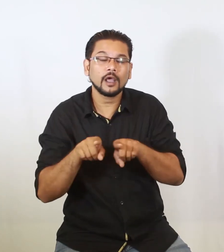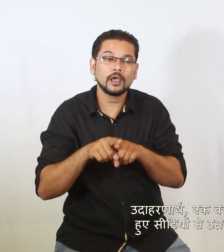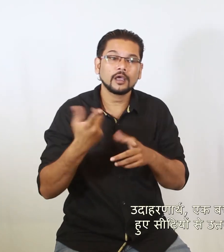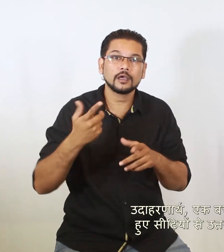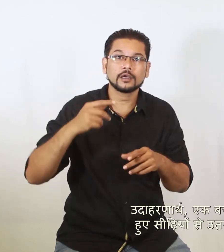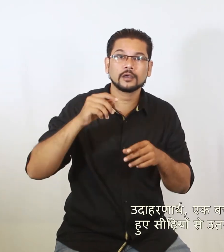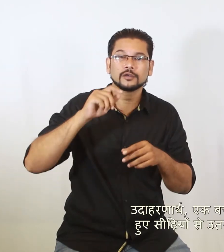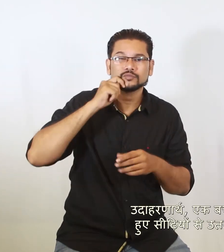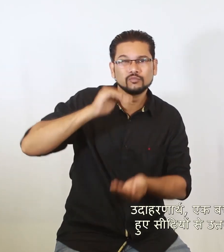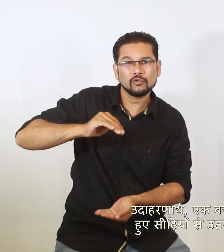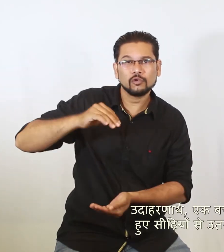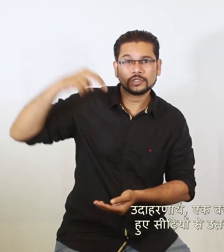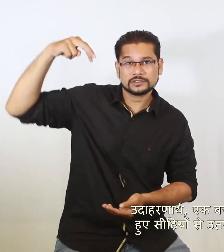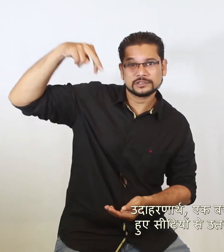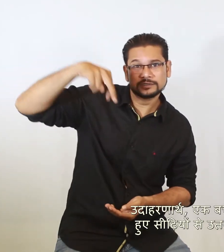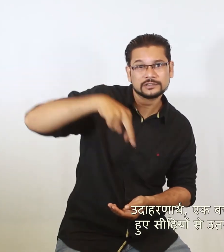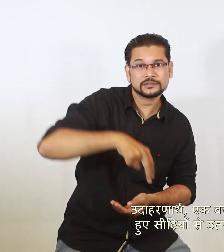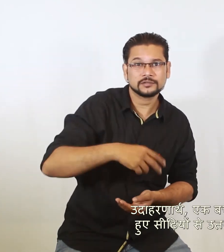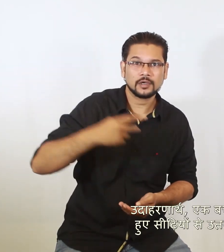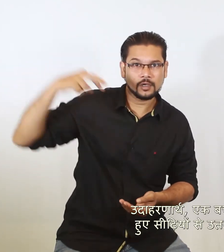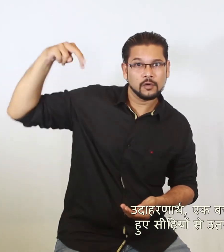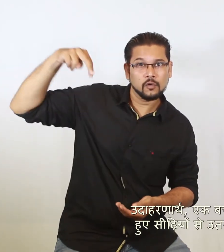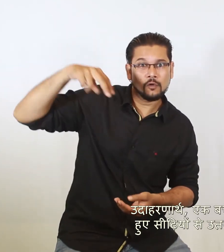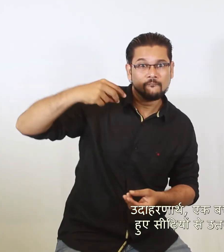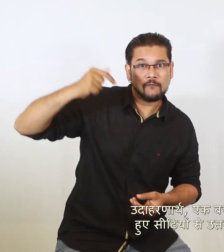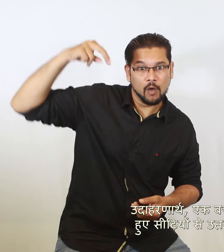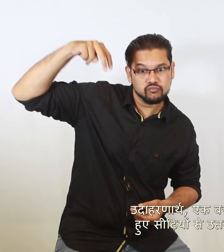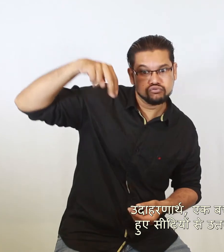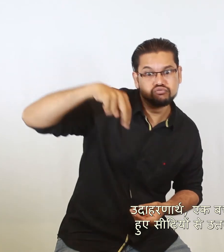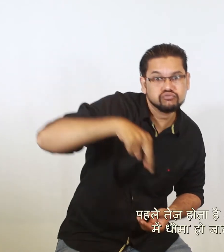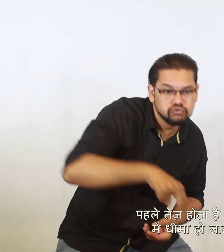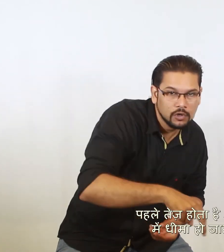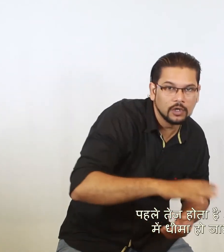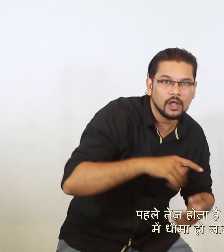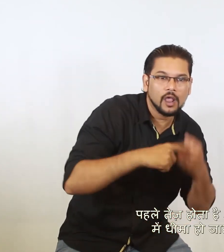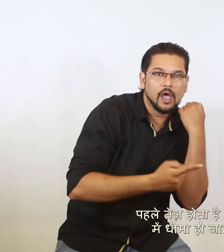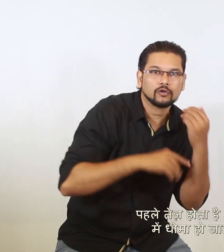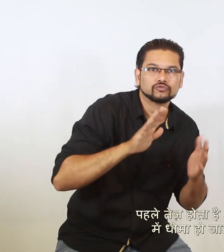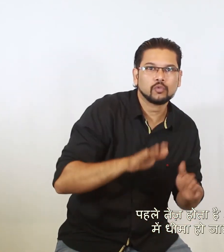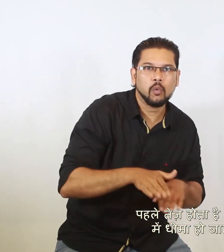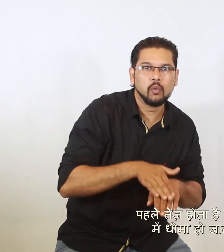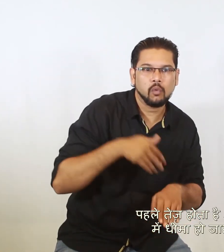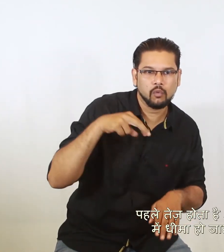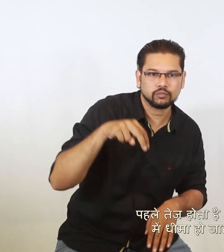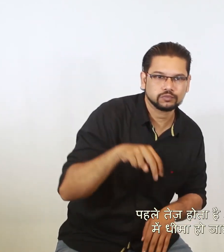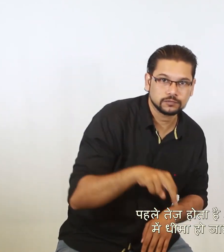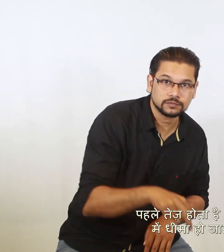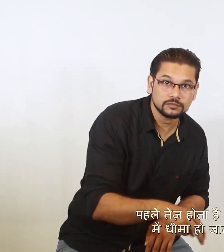उधारनार्थ एक बच्चा दोड़ते हुए सीडियों से उतरता हुआ पहले तेज होता है और अंत में धीमा हो जाता है